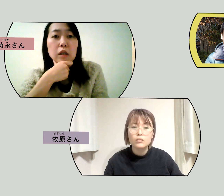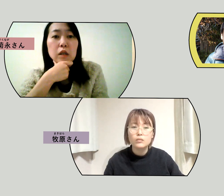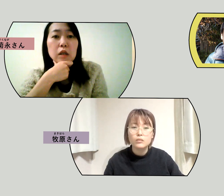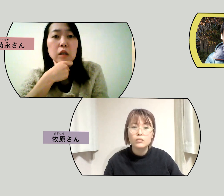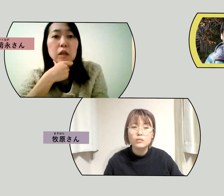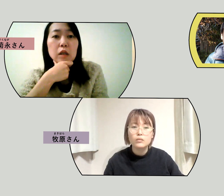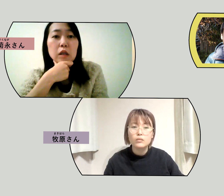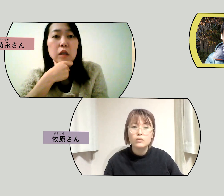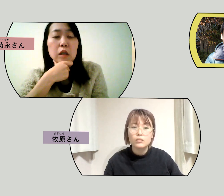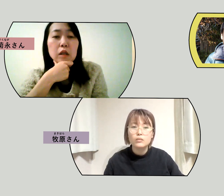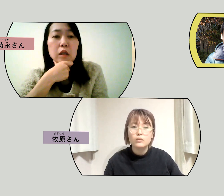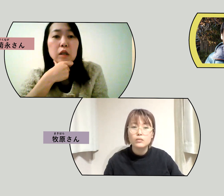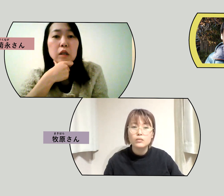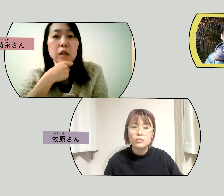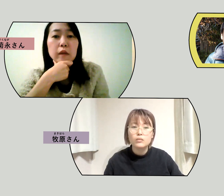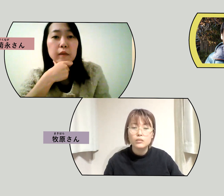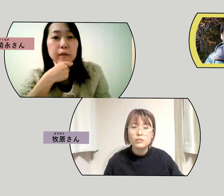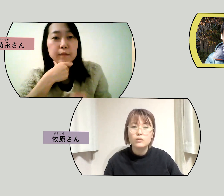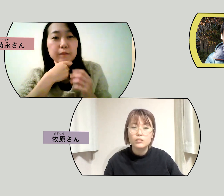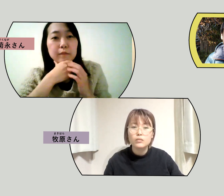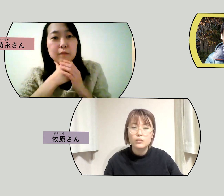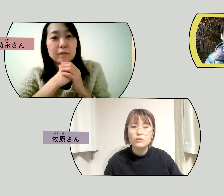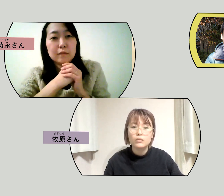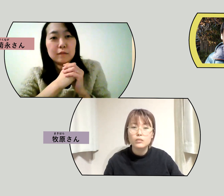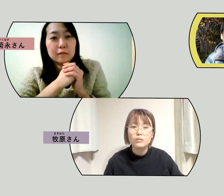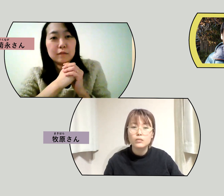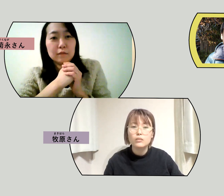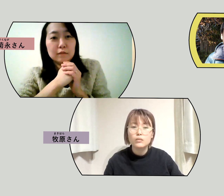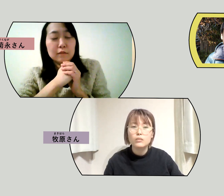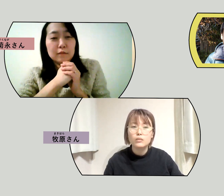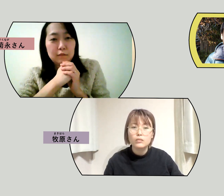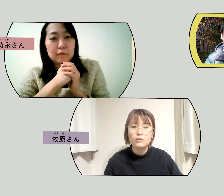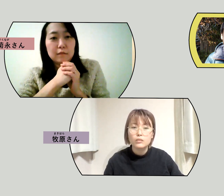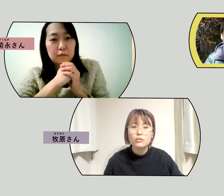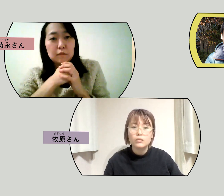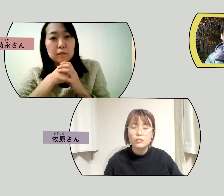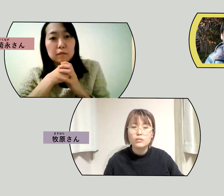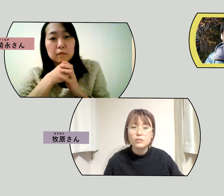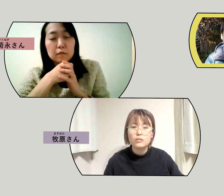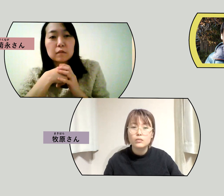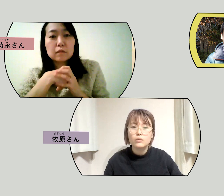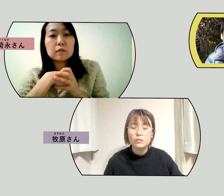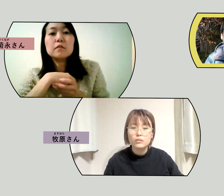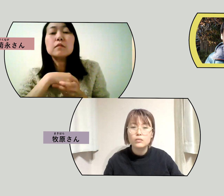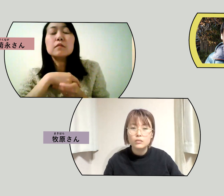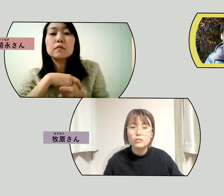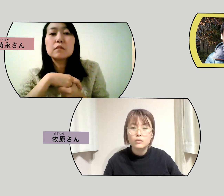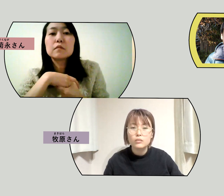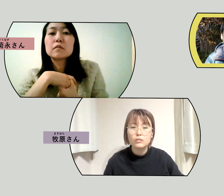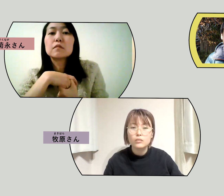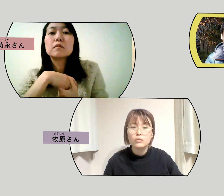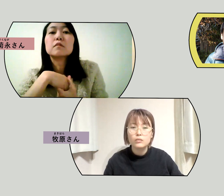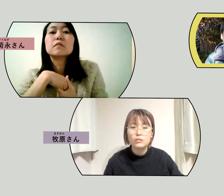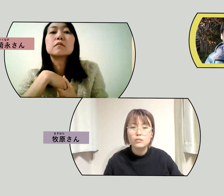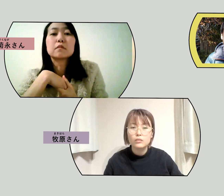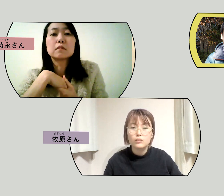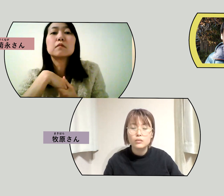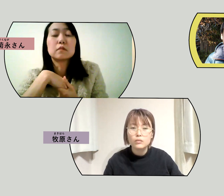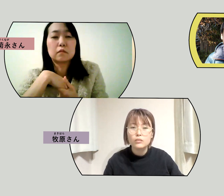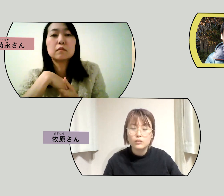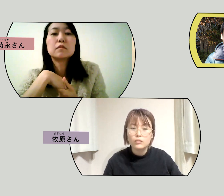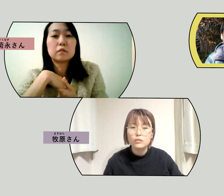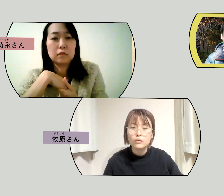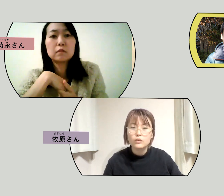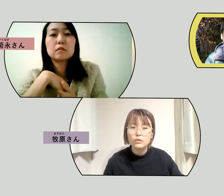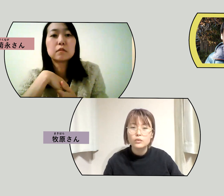その杖使う杖と道っていうのが融合していてそのどどどっちに行ったらどっちってのを